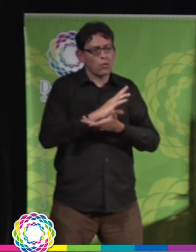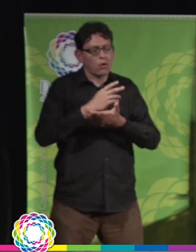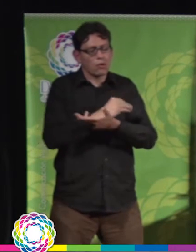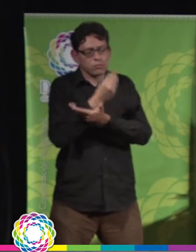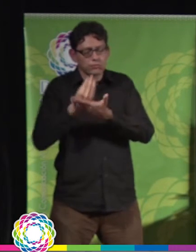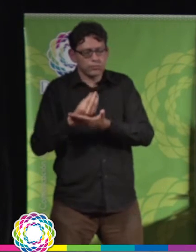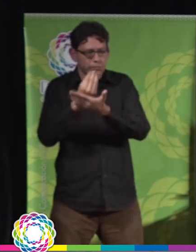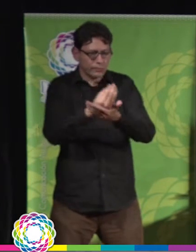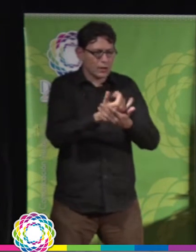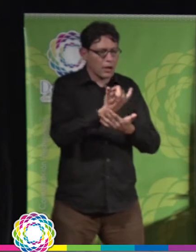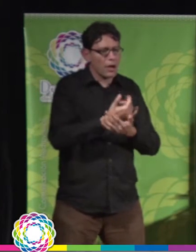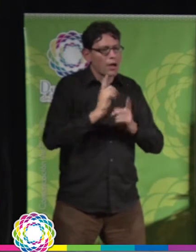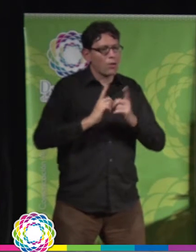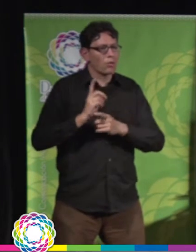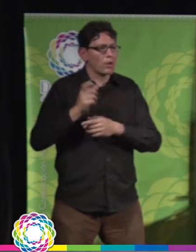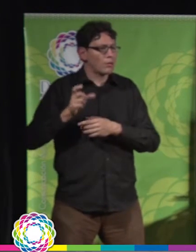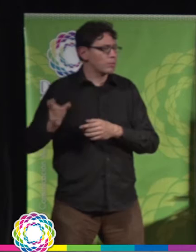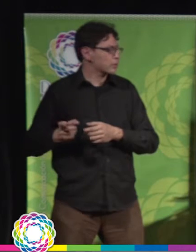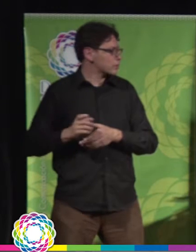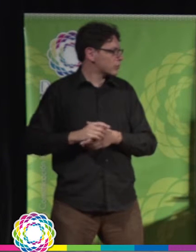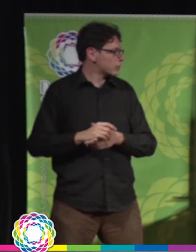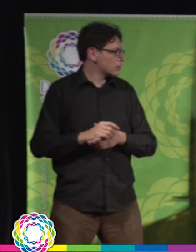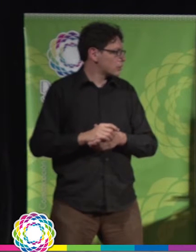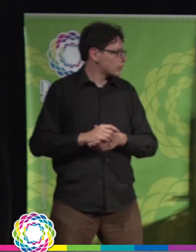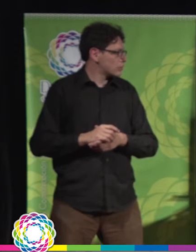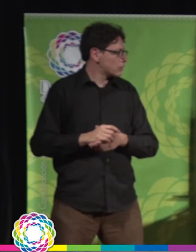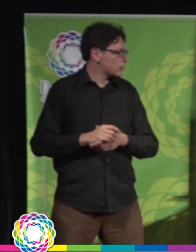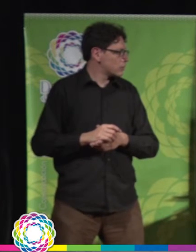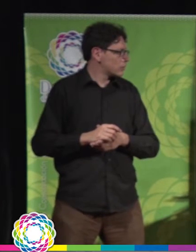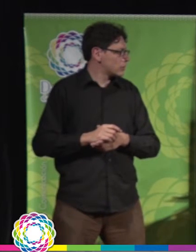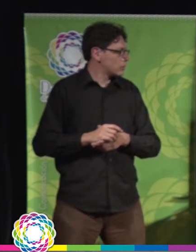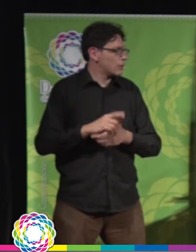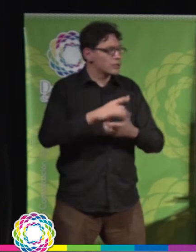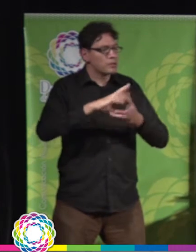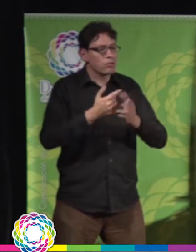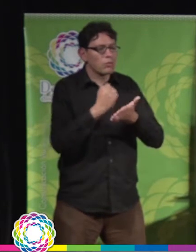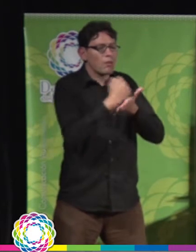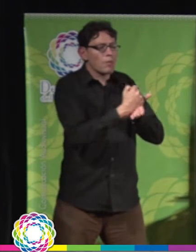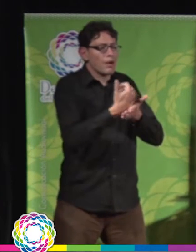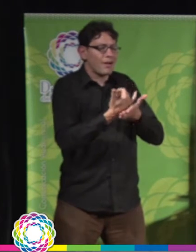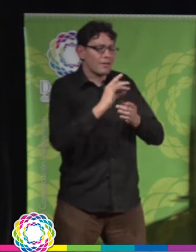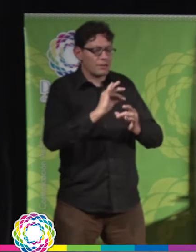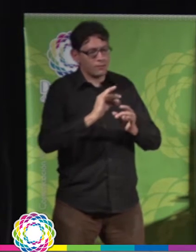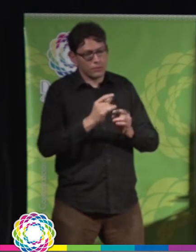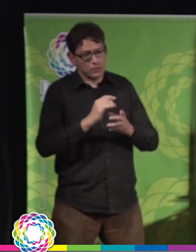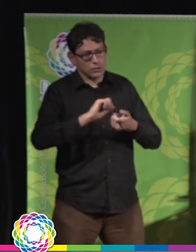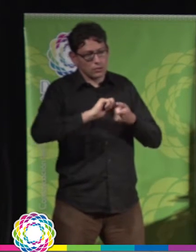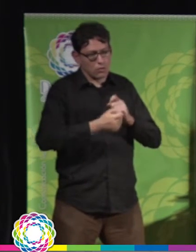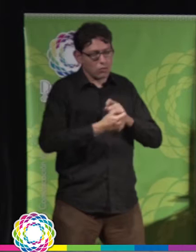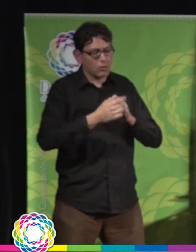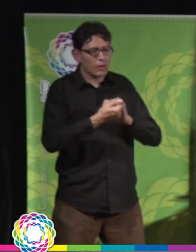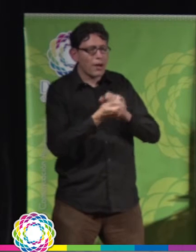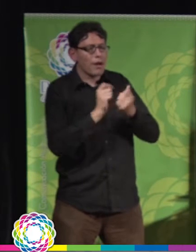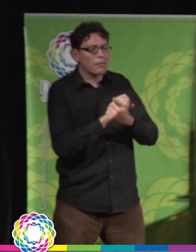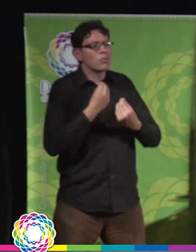algunos de nosotros, ¿sí? Por supuesto, esta estigmatización es mucho más difícil de romper desde el lugar de mujer, ¿sí?,